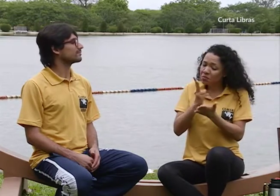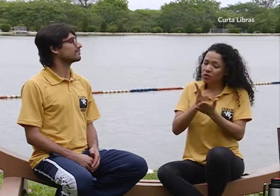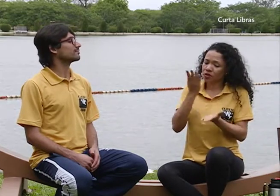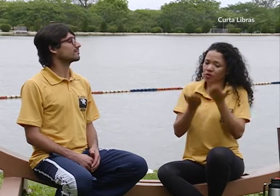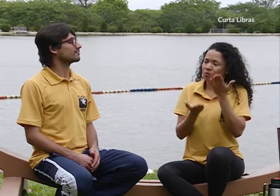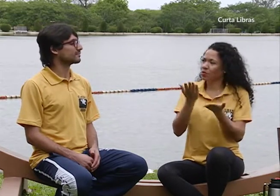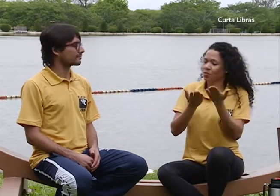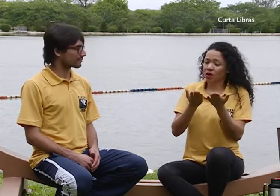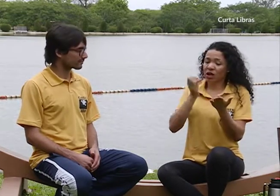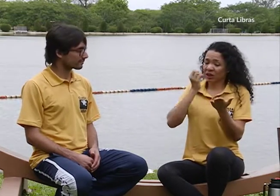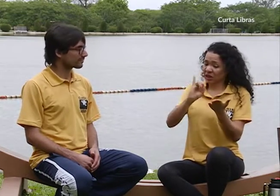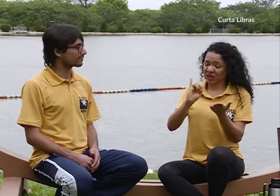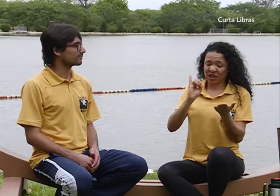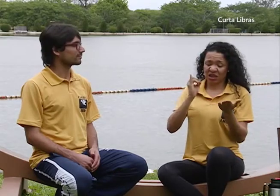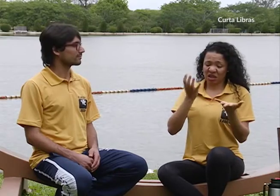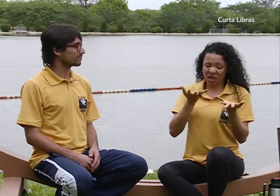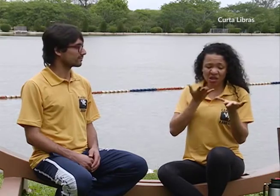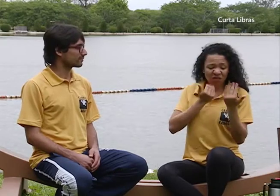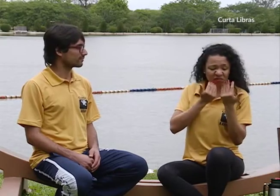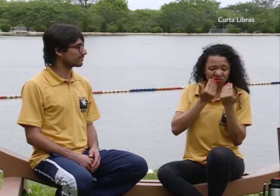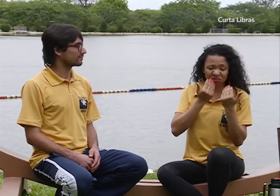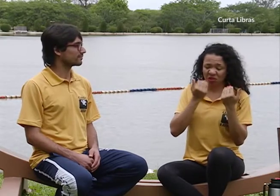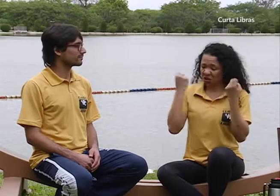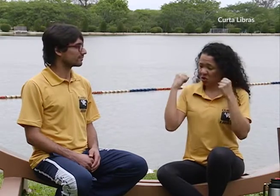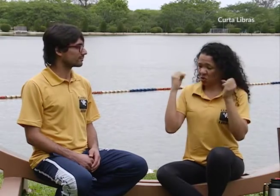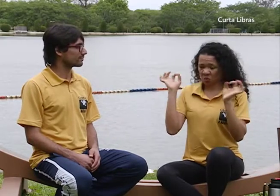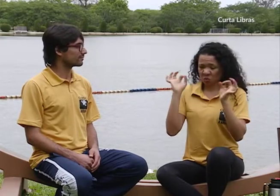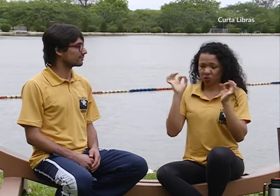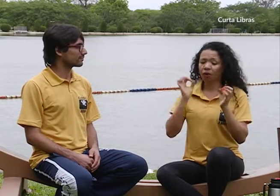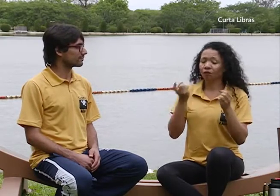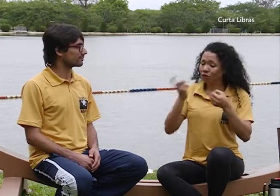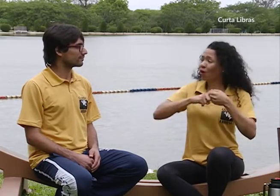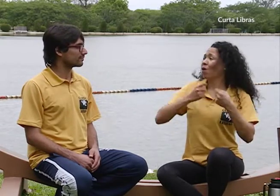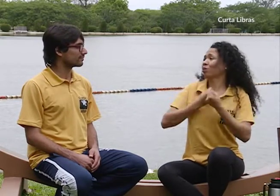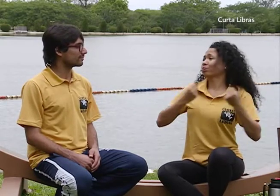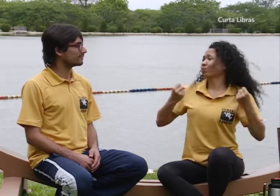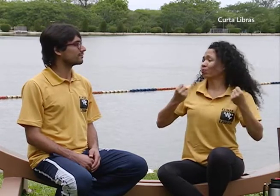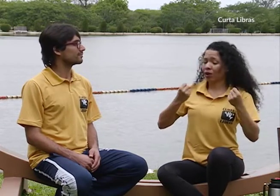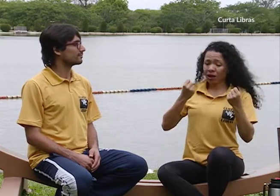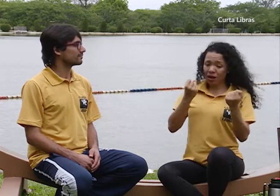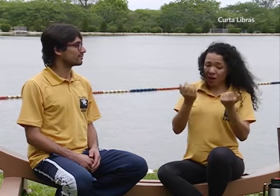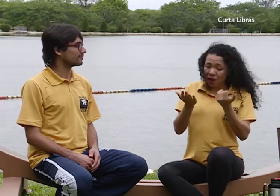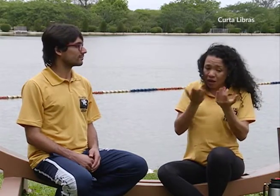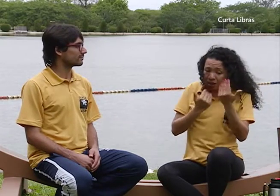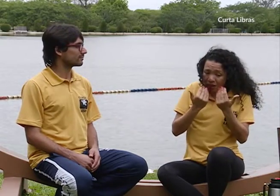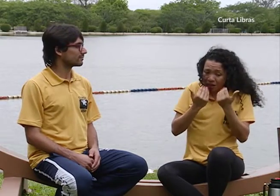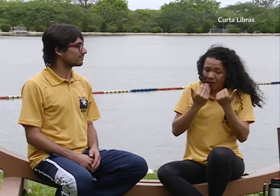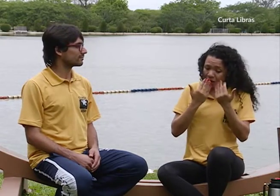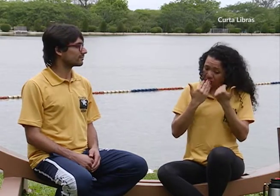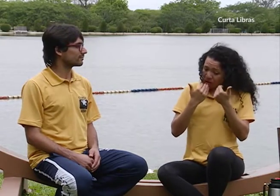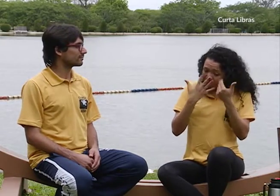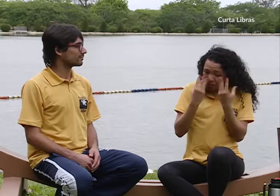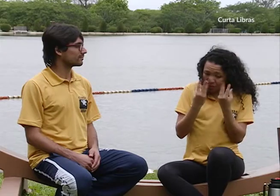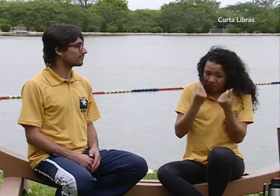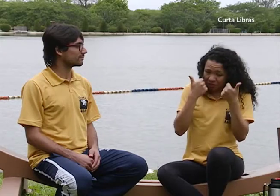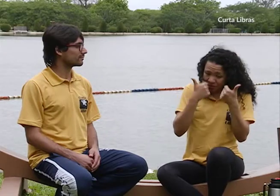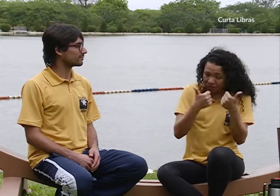até hoje faço isso. É preciso manter esse equilíbrio. Se apenas se alimentar corretamente e não fazer exercícios,